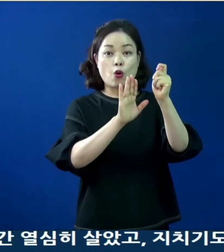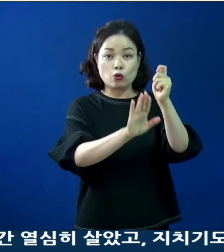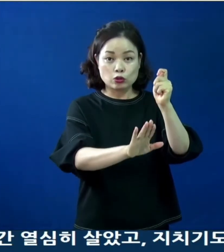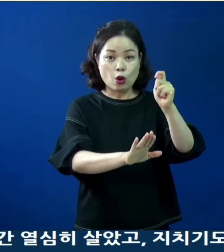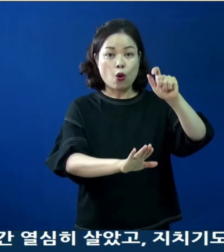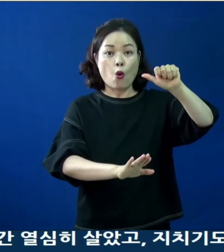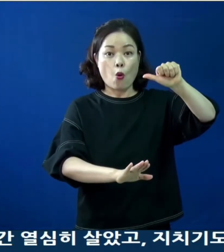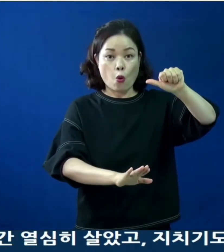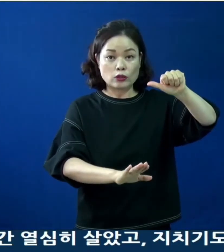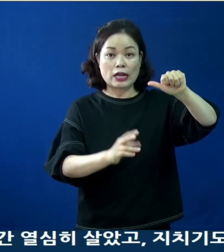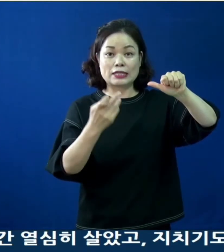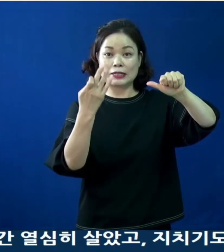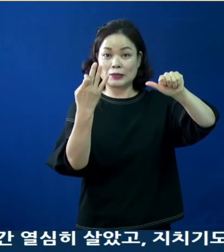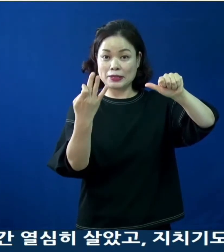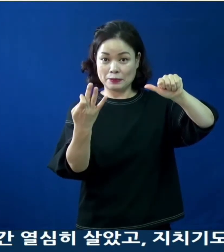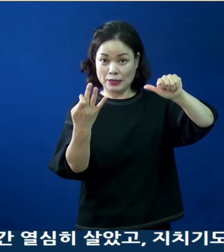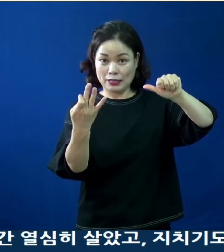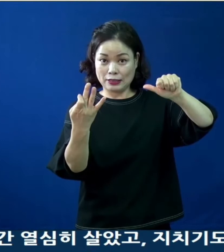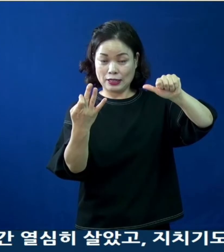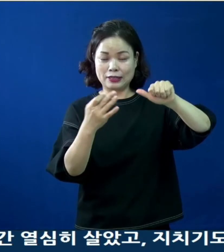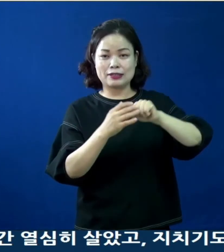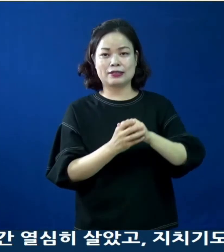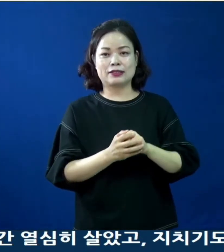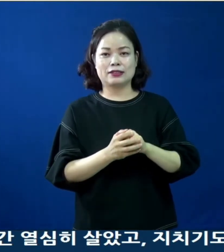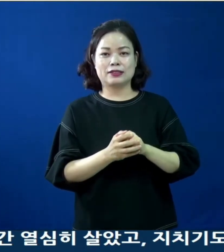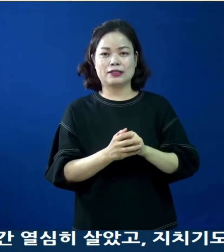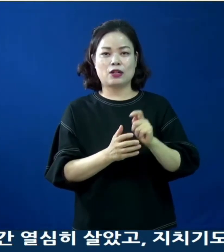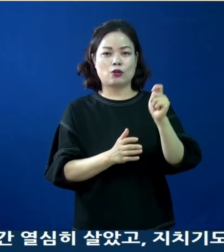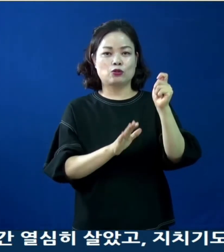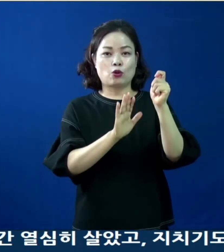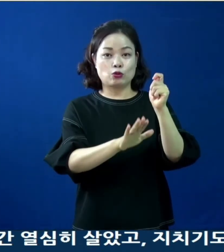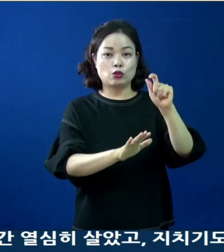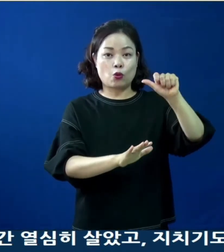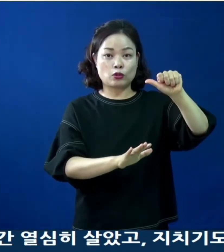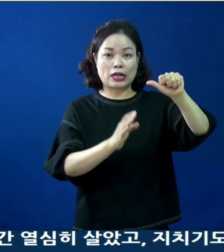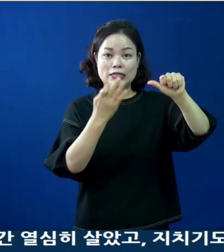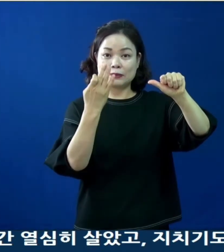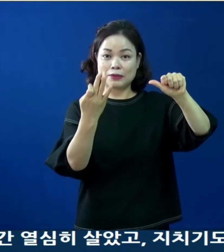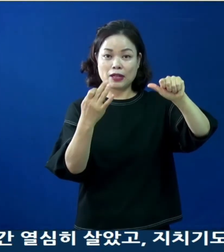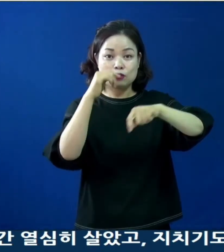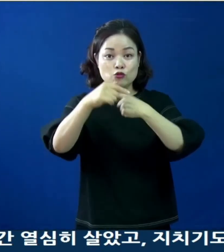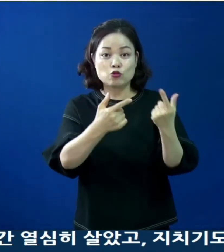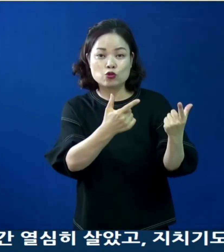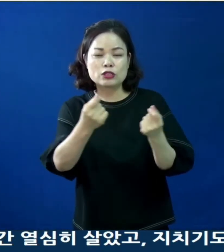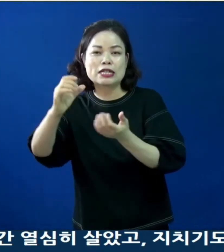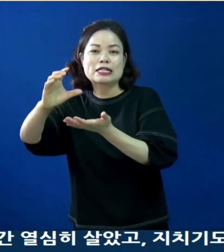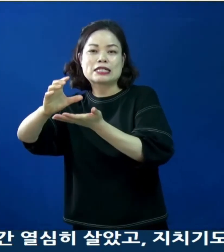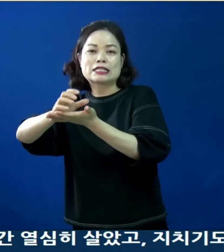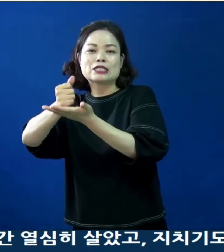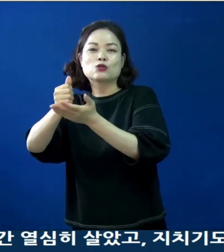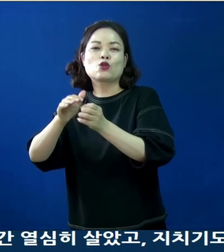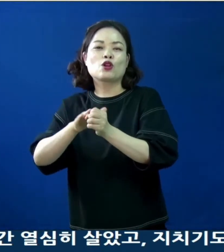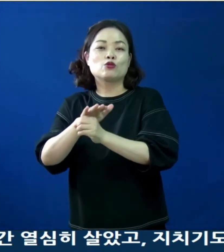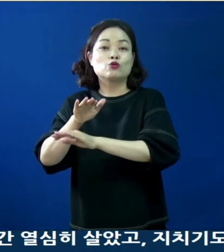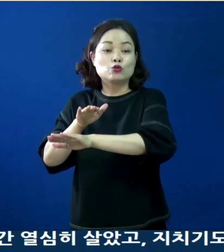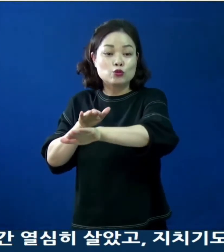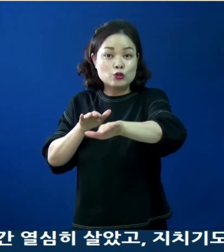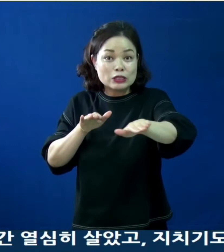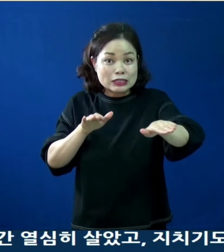한번 자막으로 보겠습니다. 고린도 후서 5장 14절. 자, 같이 한번 읽습니다. 그리스도의 사랑이